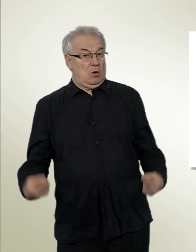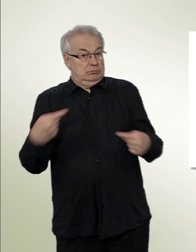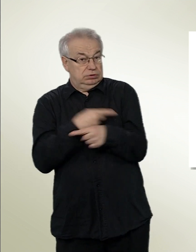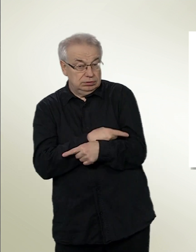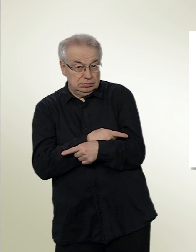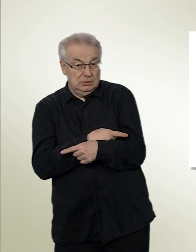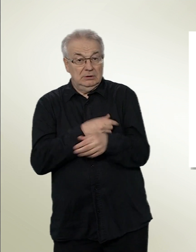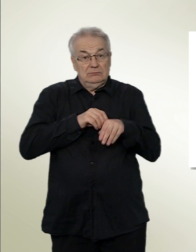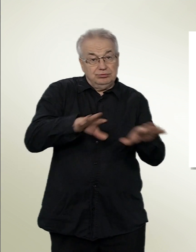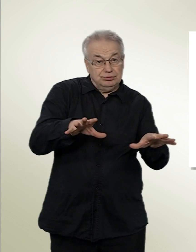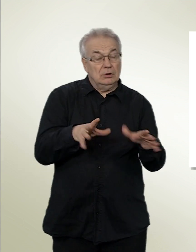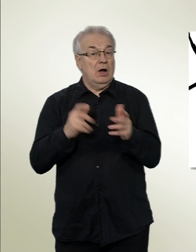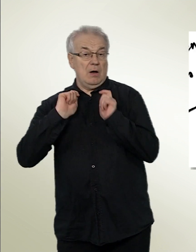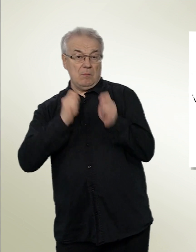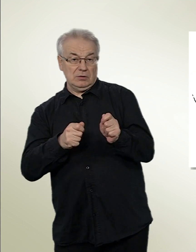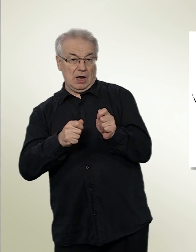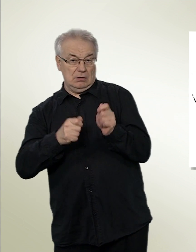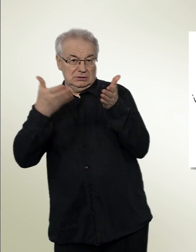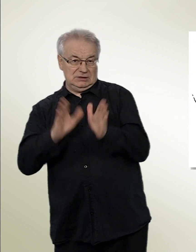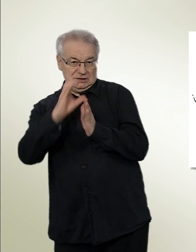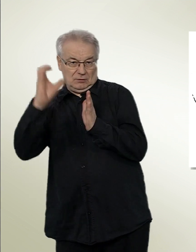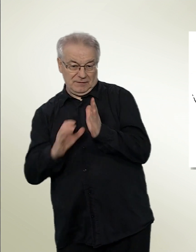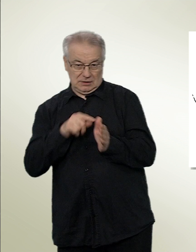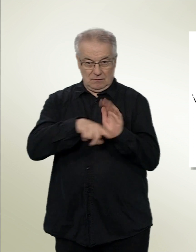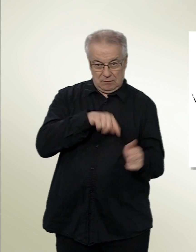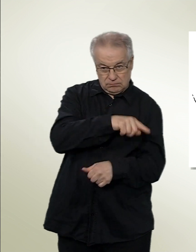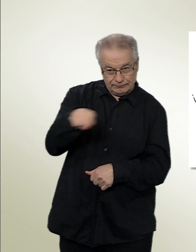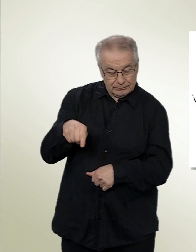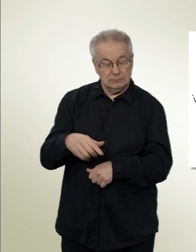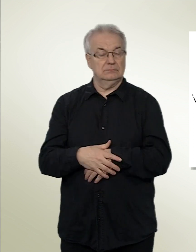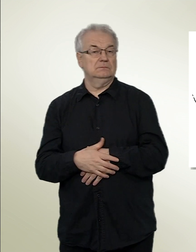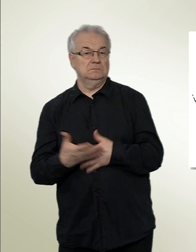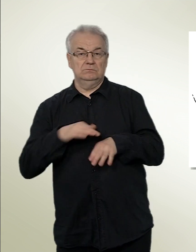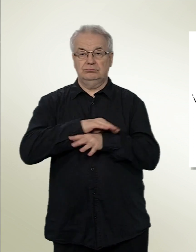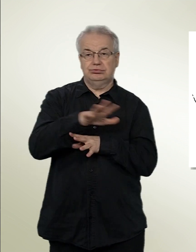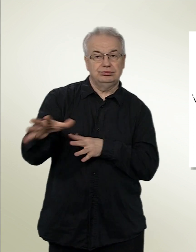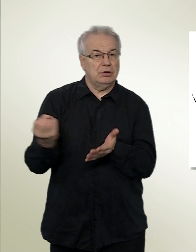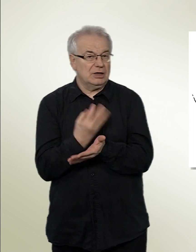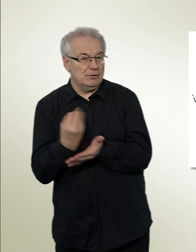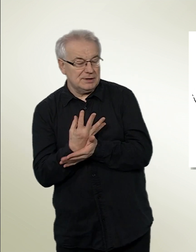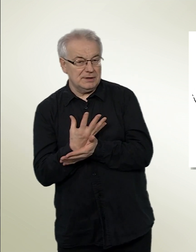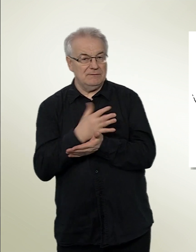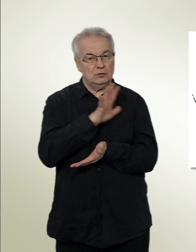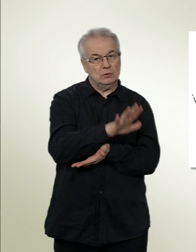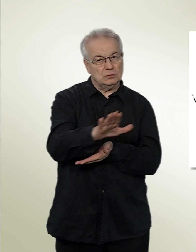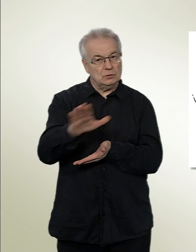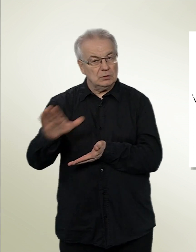ces diffuseurs remplissent un mandat défini par la Confédération. Ils couvrent l'actualité dans leurs zones respectives par le biais